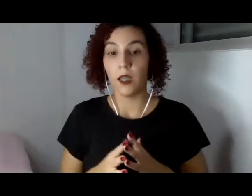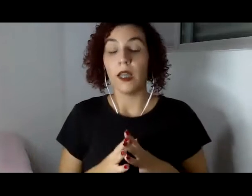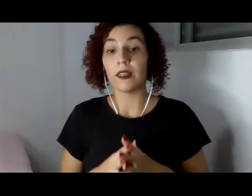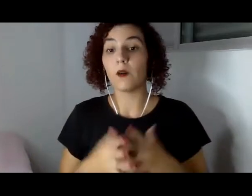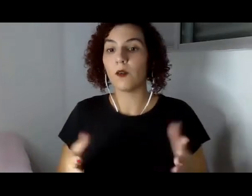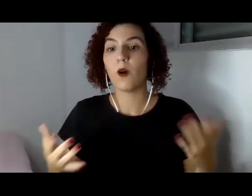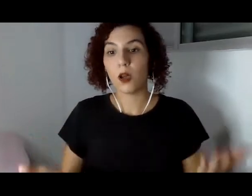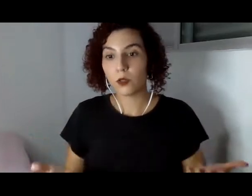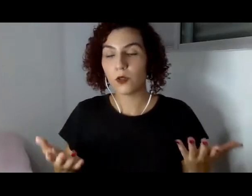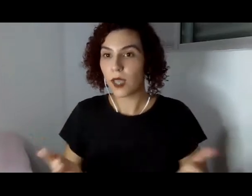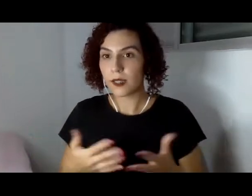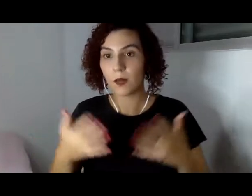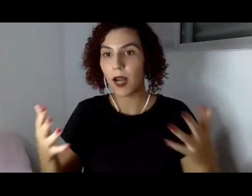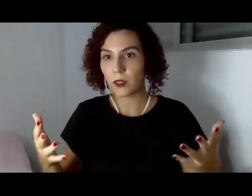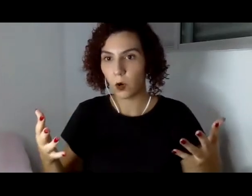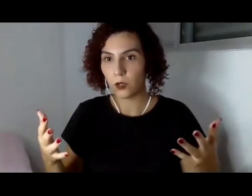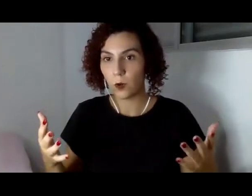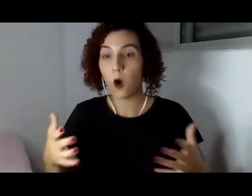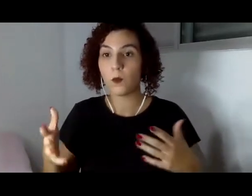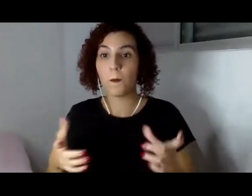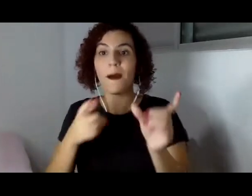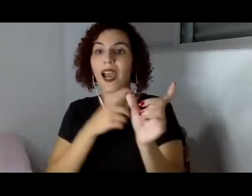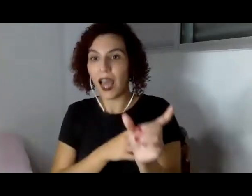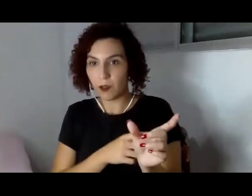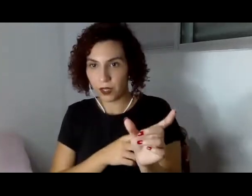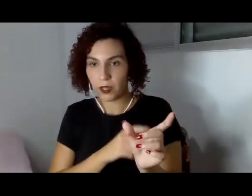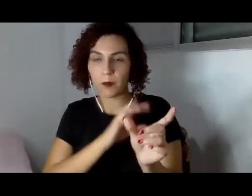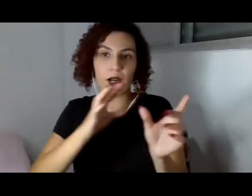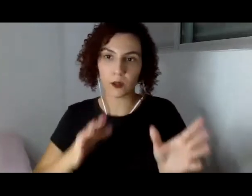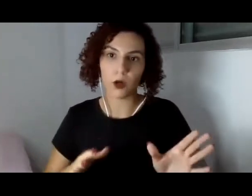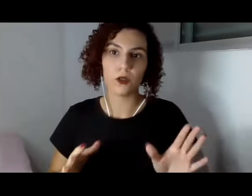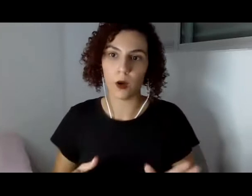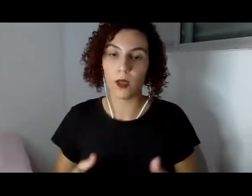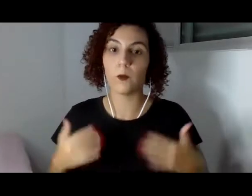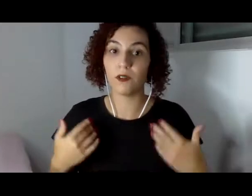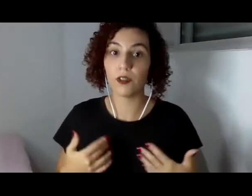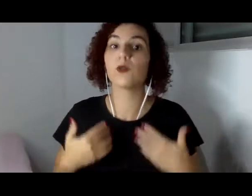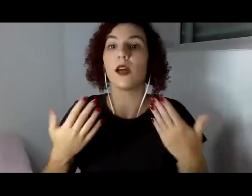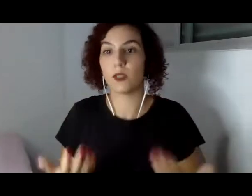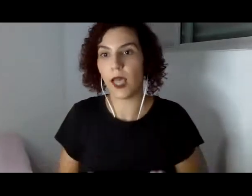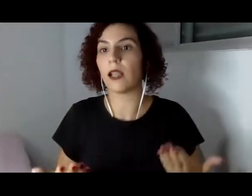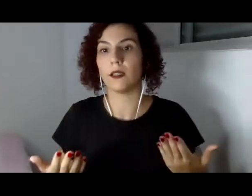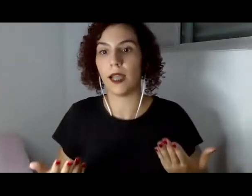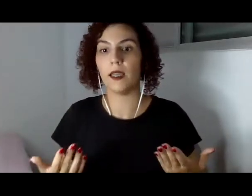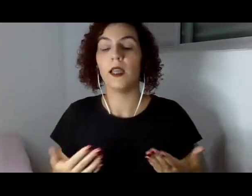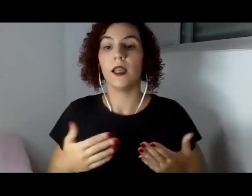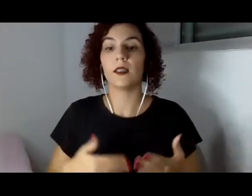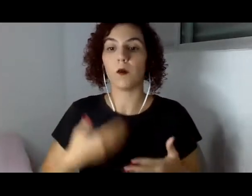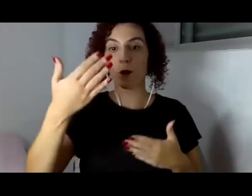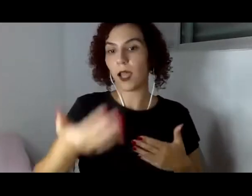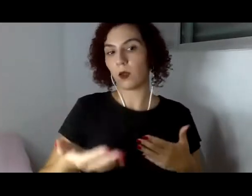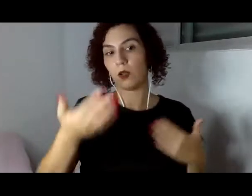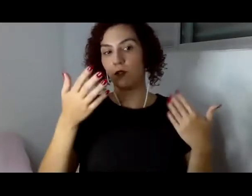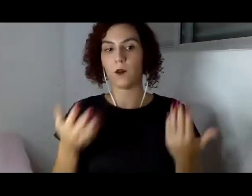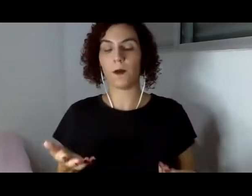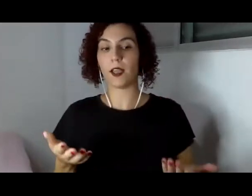enfim. Então, eu não gosto de usar esse laboratório como palavra laboratório, não. Eu prefiro usar o sala, né? Então,